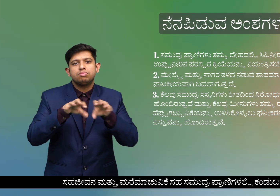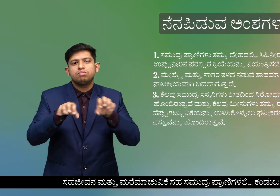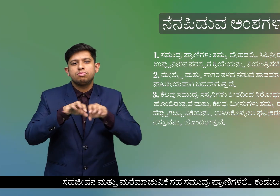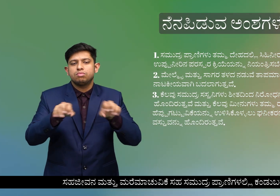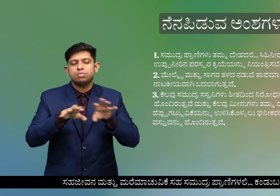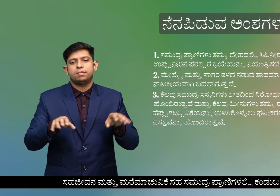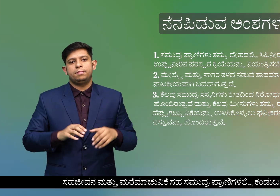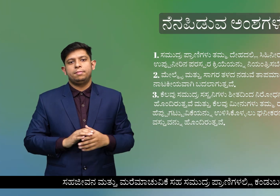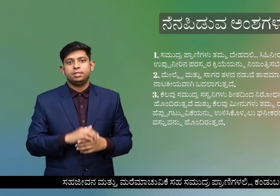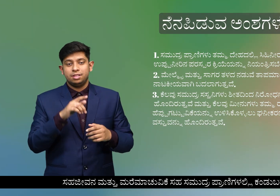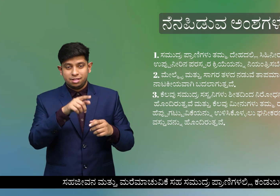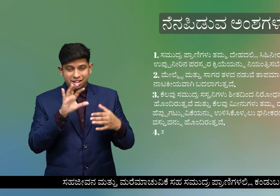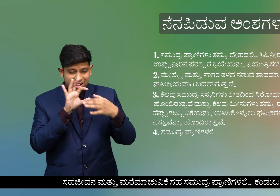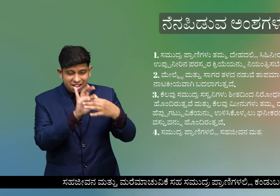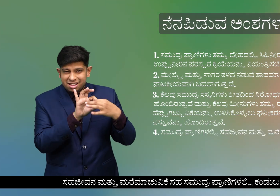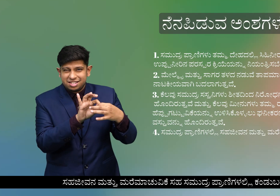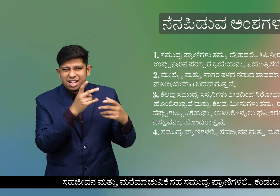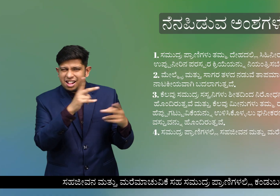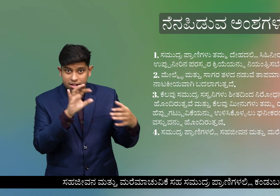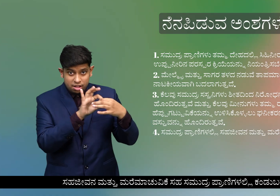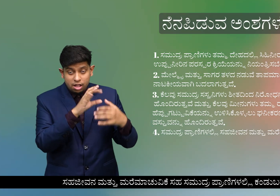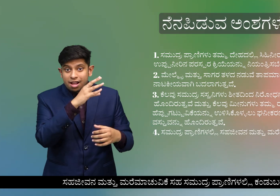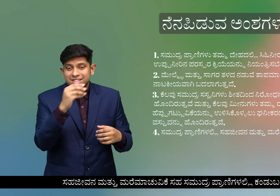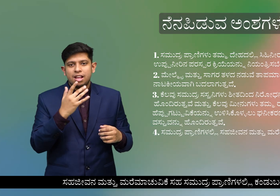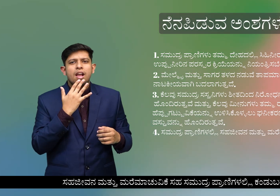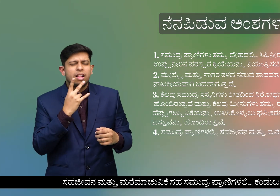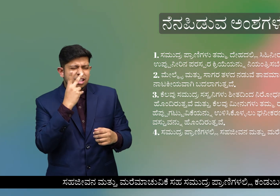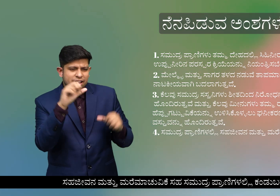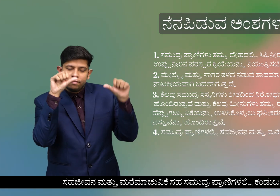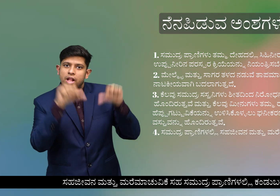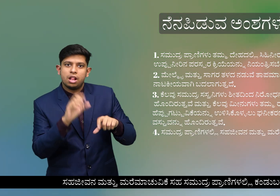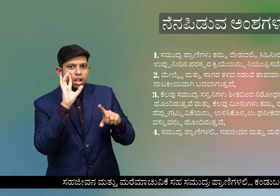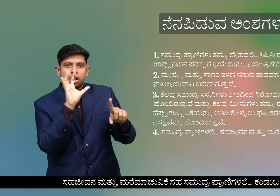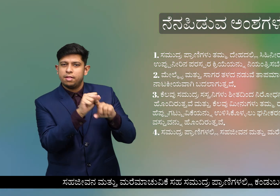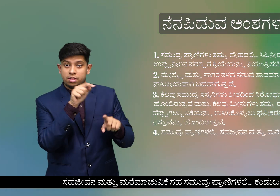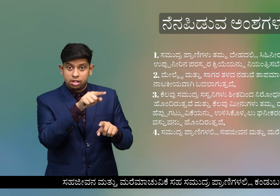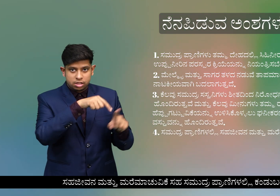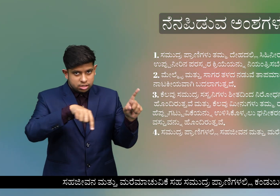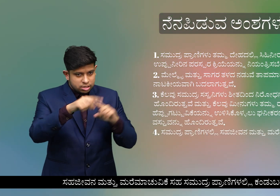ಸಹಜೀವನ ಮತ್ತು ಮರೆಮಾಚುವಿಕೆ ಸಹ ಸಮುದ್ರದ ಪ್ರಾಣಿಗಳಲ್ಲಿ ಕಂಡುಬರುತ್ತೆ.